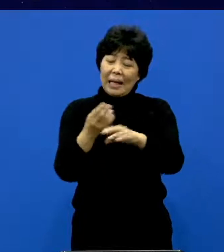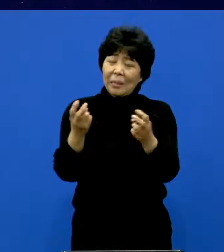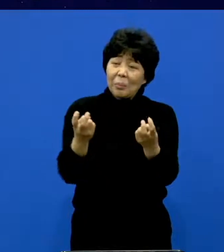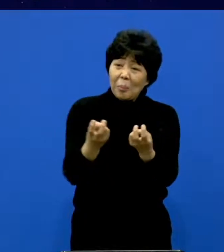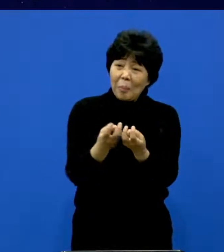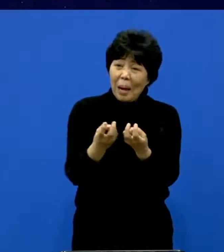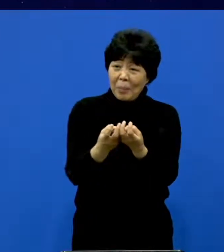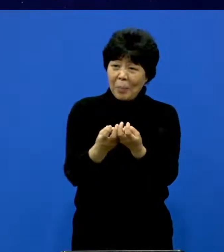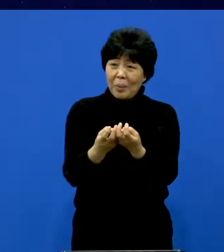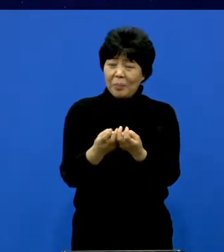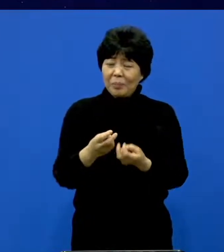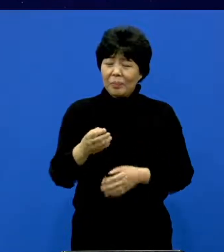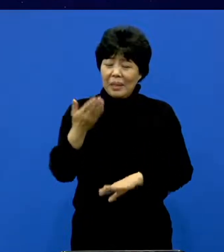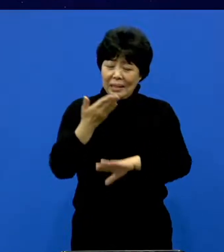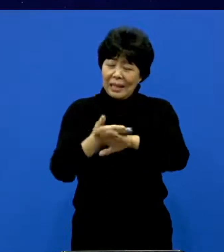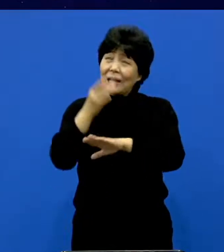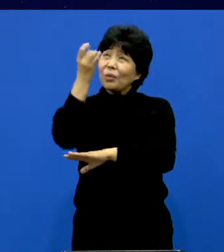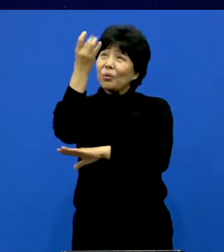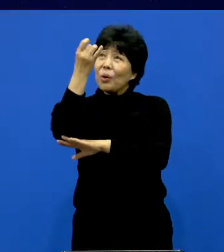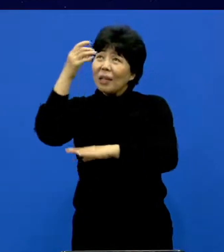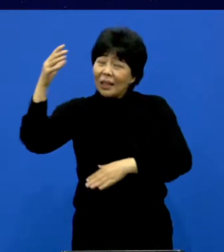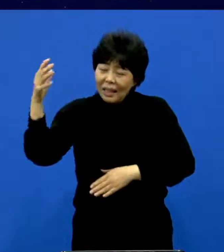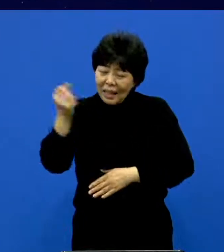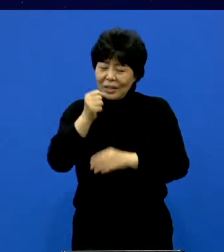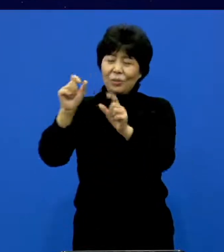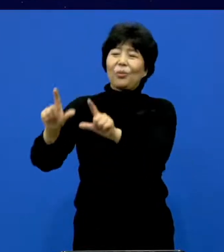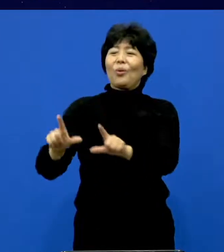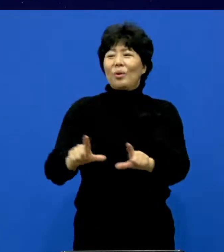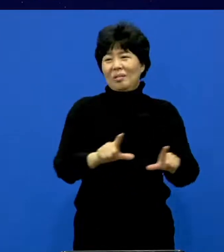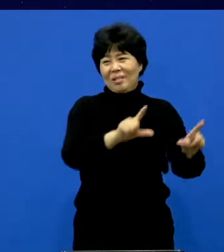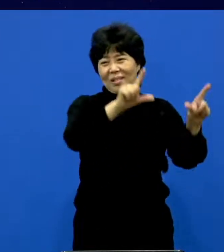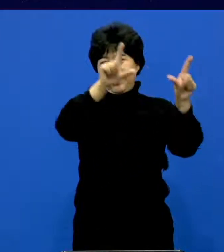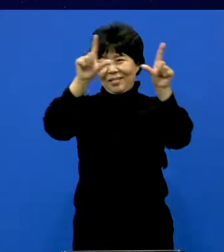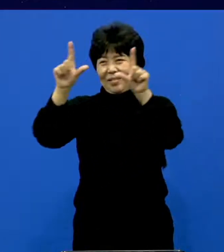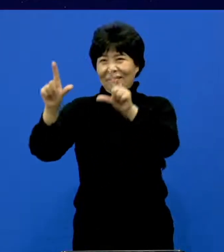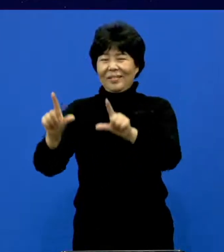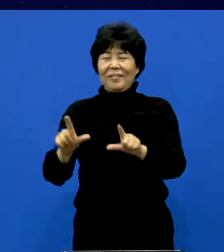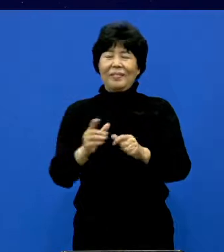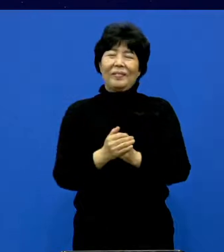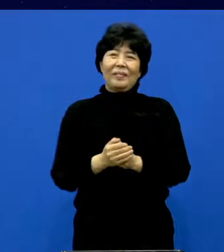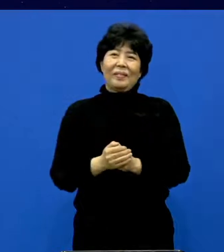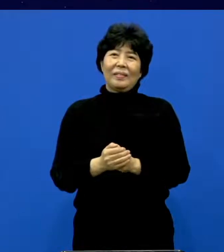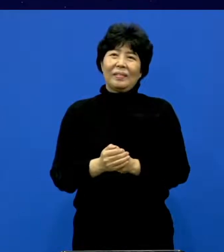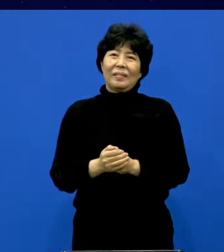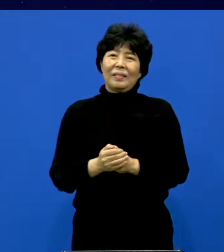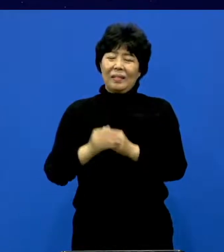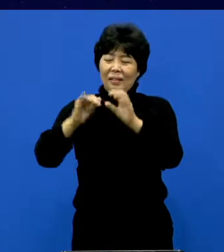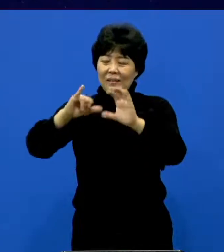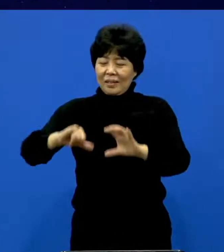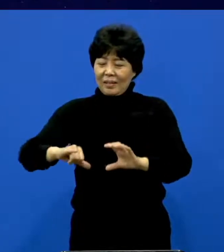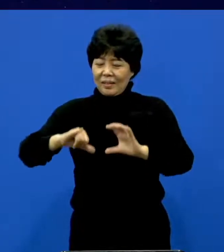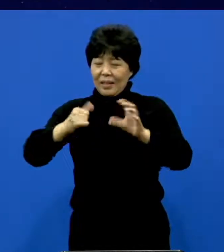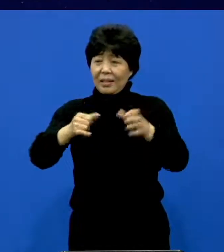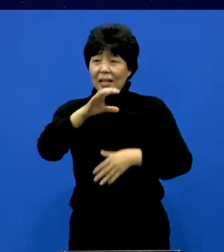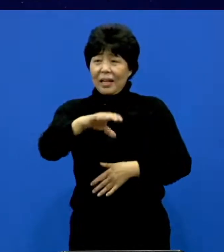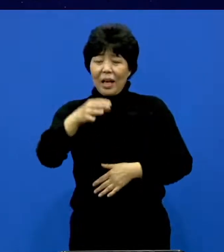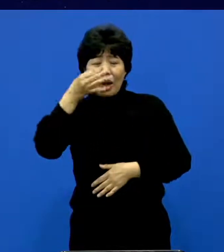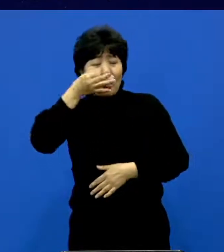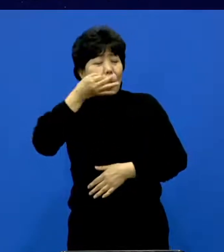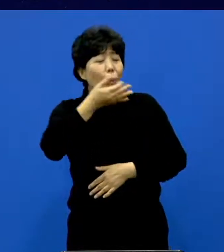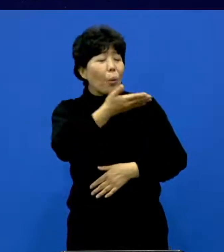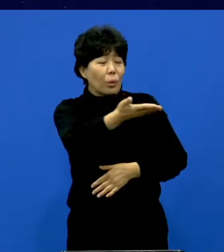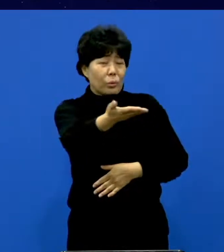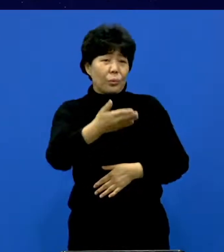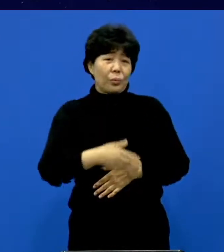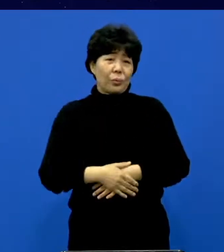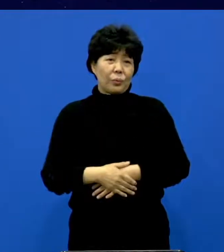살아가는, 하나님의 백성이 살아가될 원리와 방식은 전혀 다르다. 그것을 세상에 보여주라는 거죠. 첫 번째는